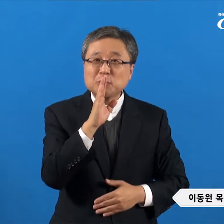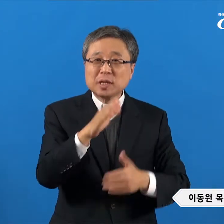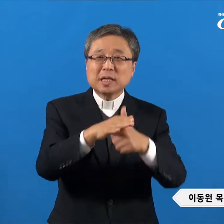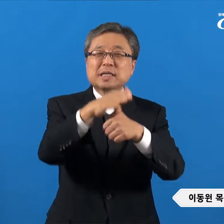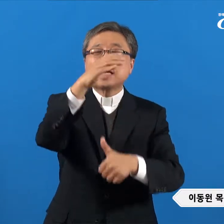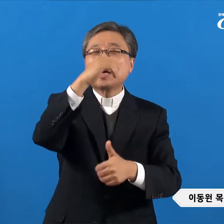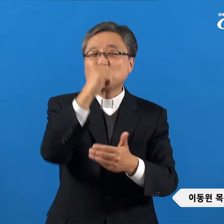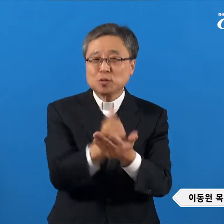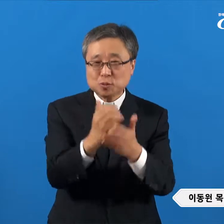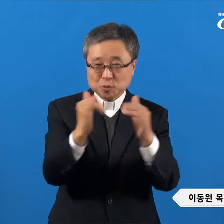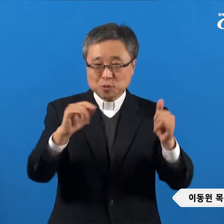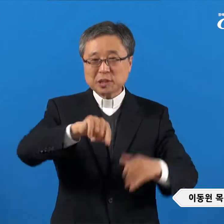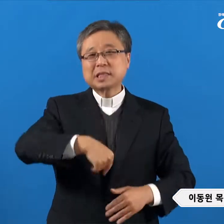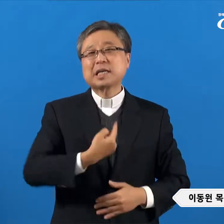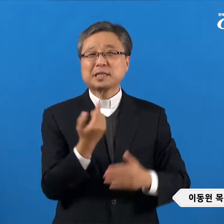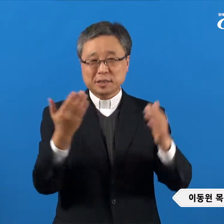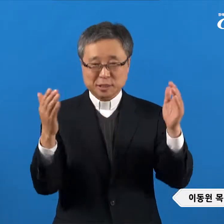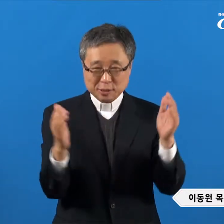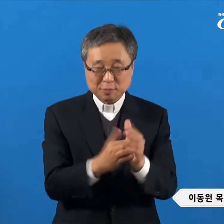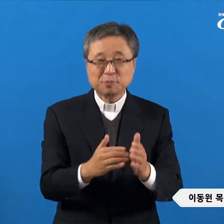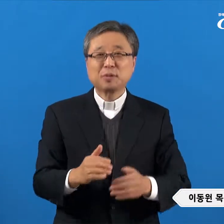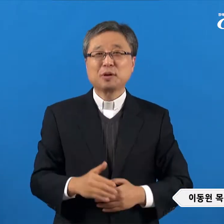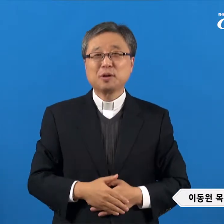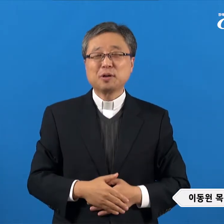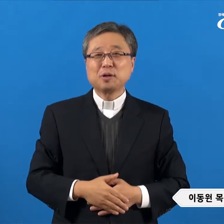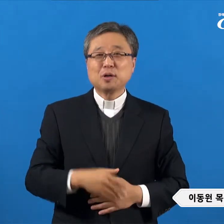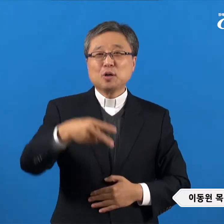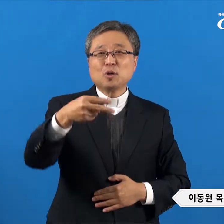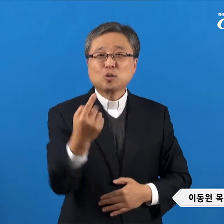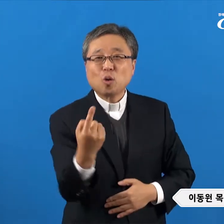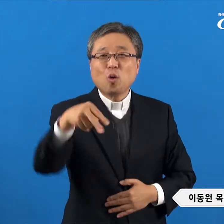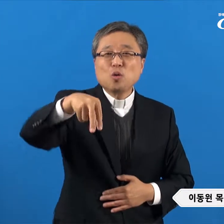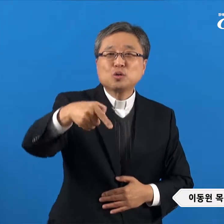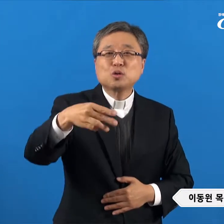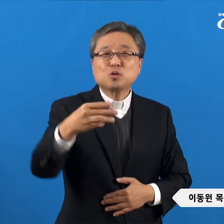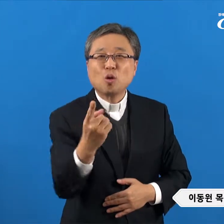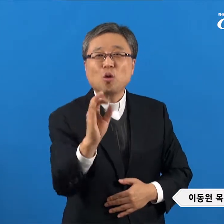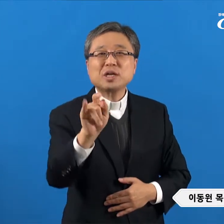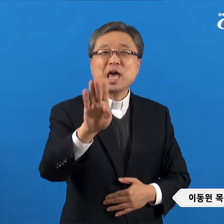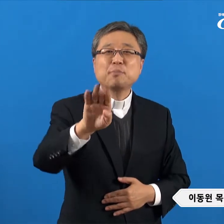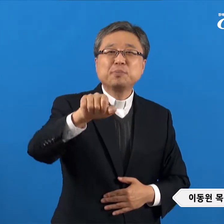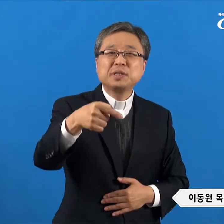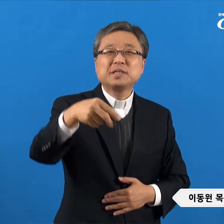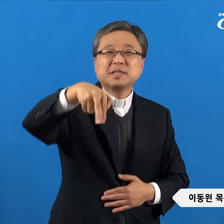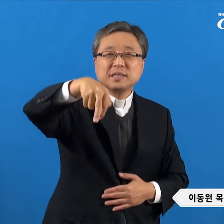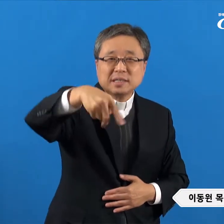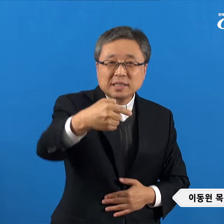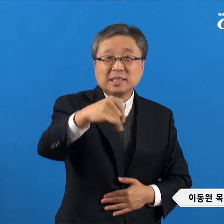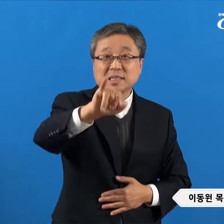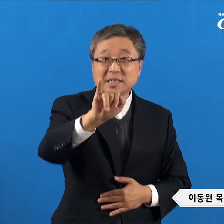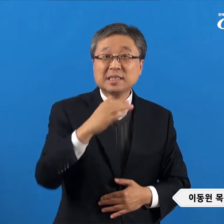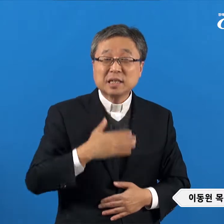사형수 자신이었습니다. 도스토옙스키의 이런 체험을 한마디로 말하면 마지막